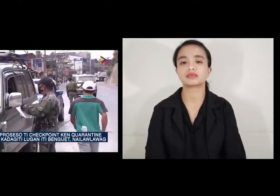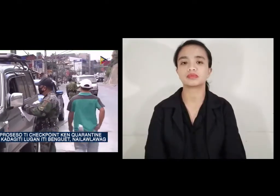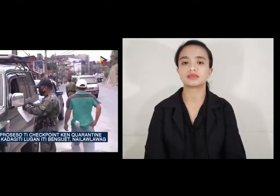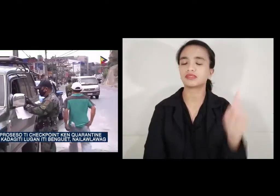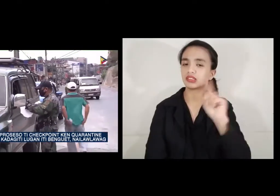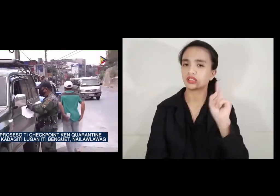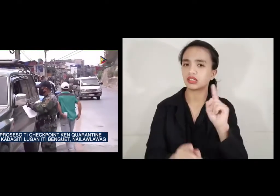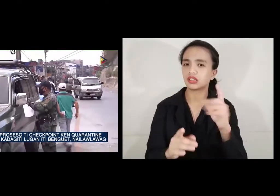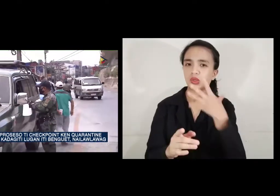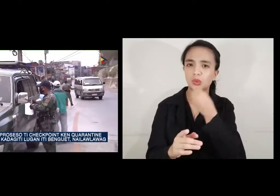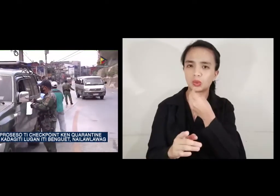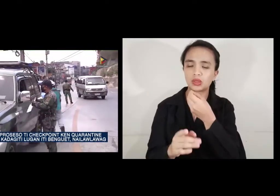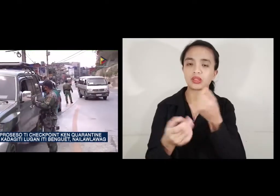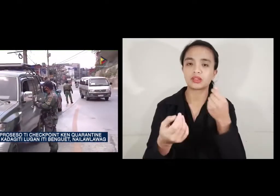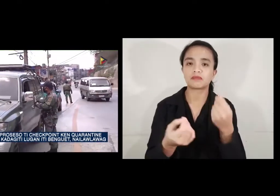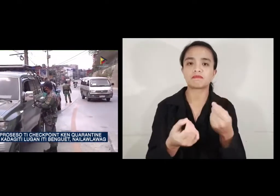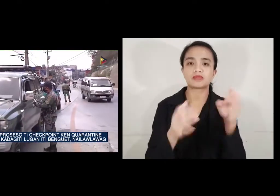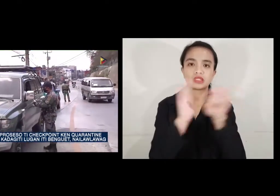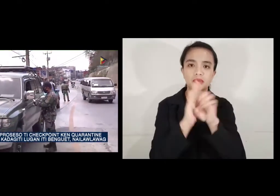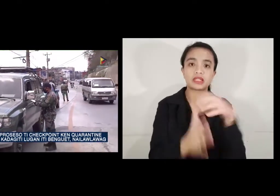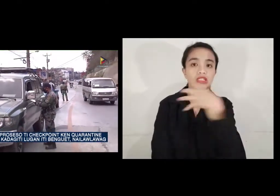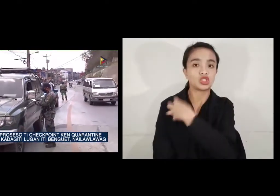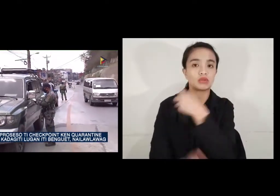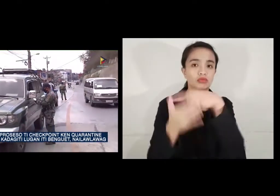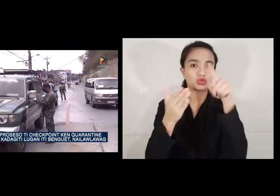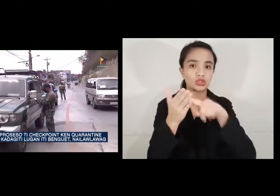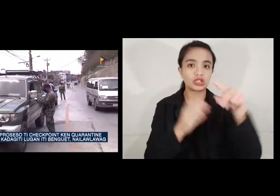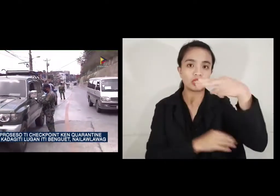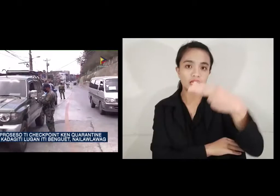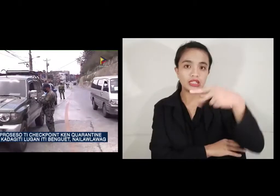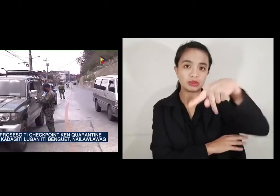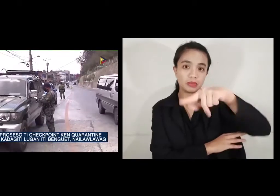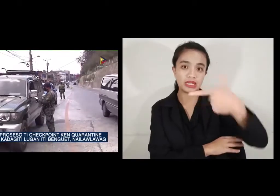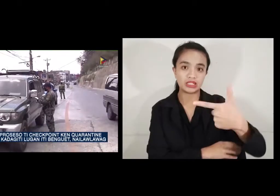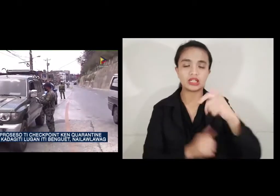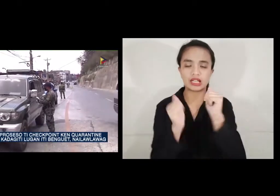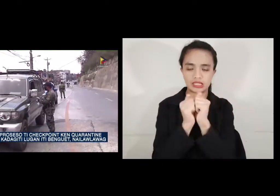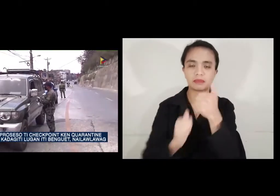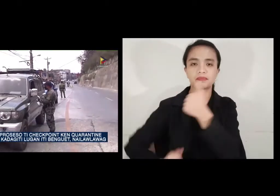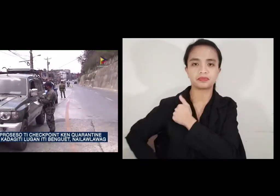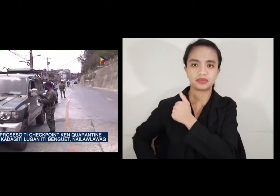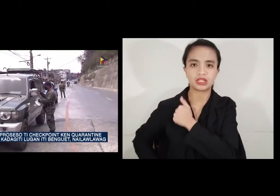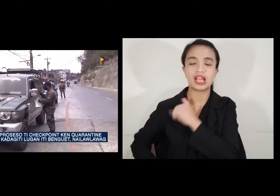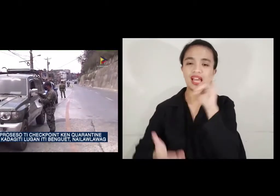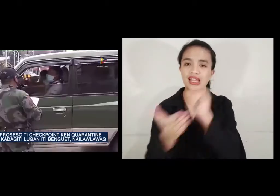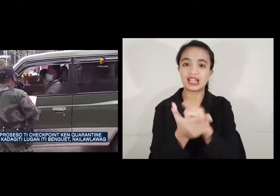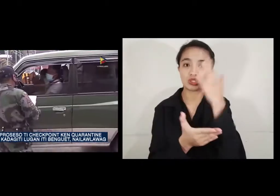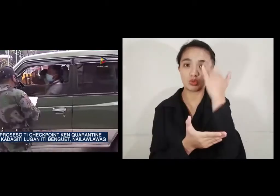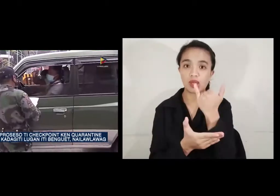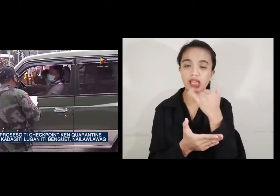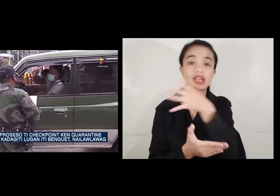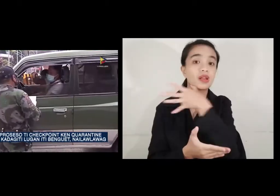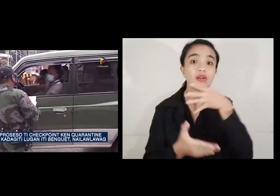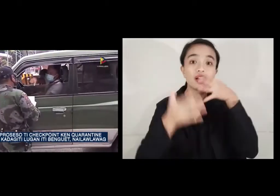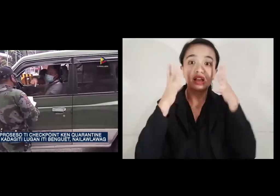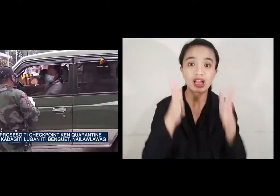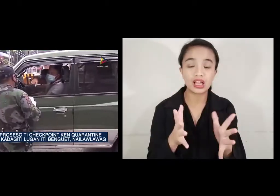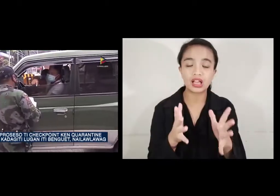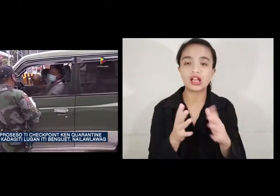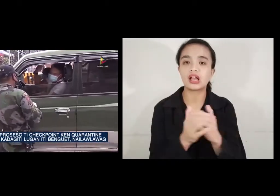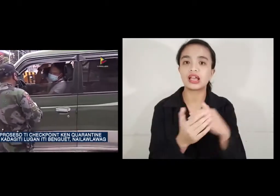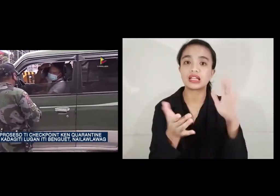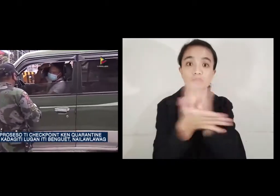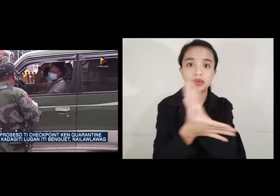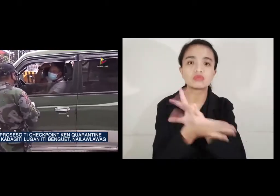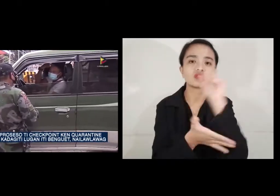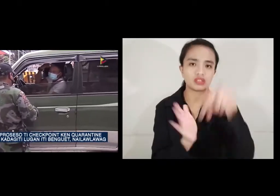agdama ti mangsukimaten kadagiti karga dagiti lumabas iti checkpoint ket ti Highway Patrol Group ti PNP. Daytoy ti gapuna nga uray dagiti